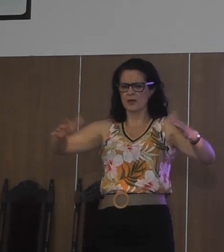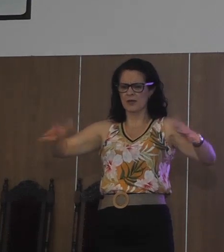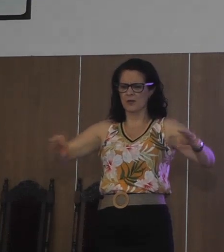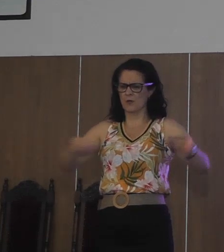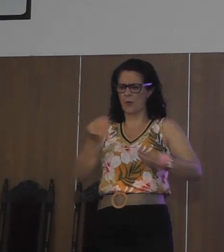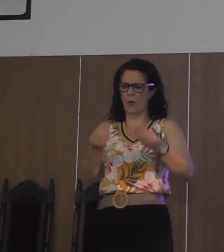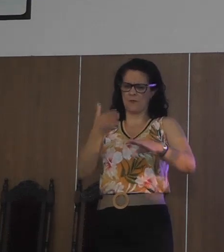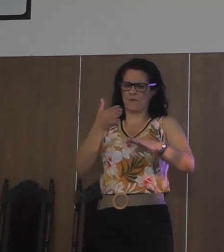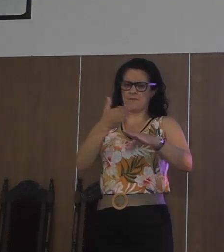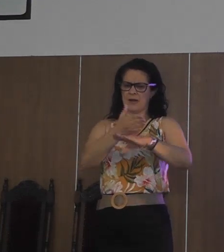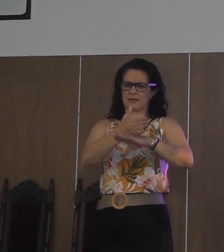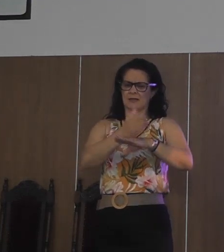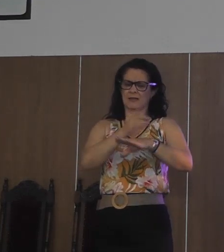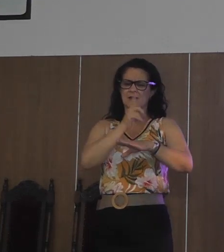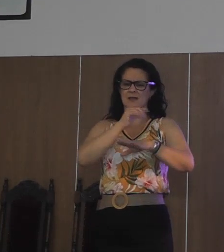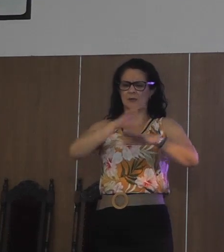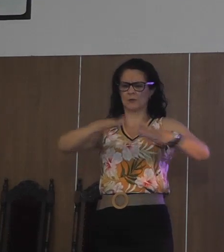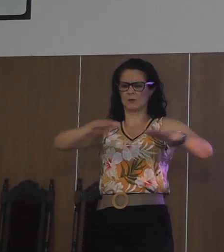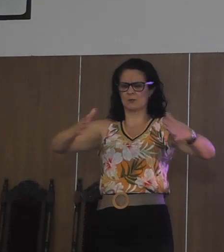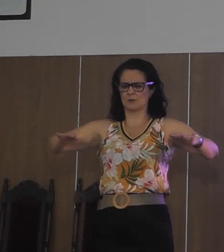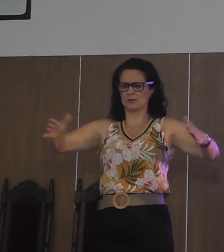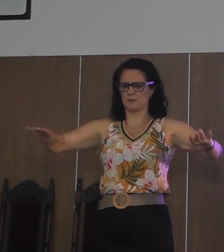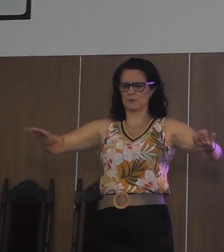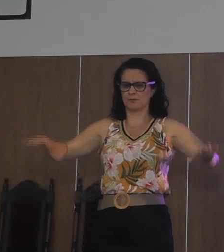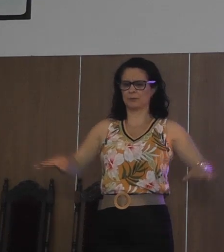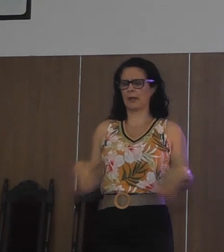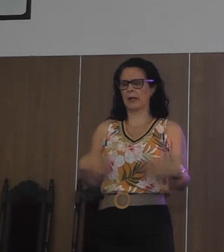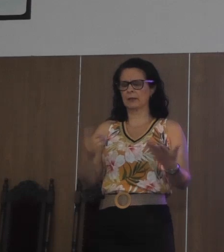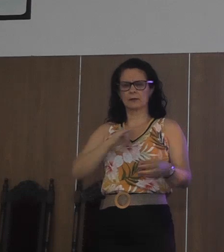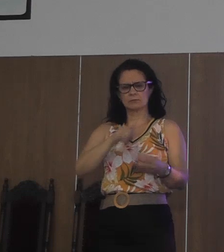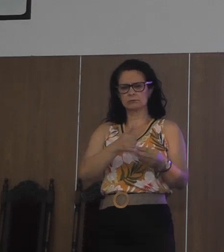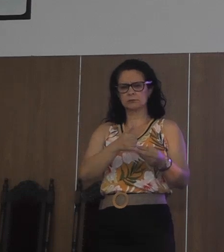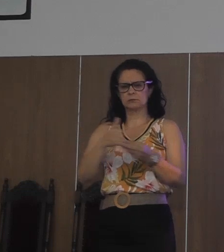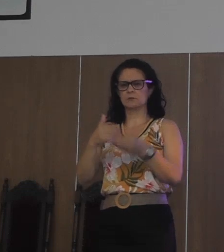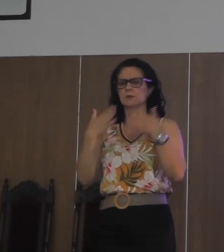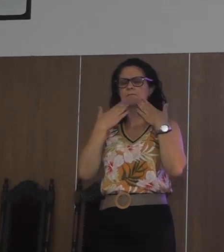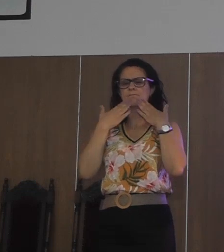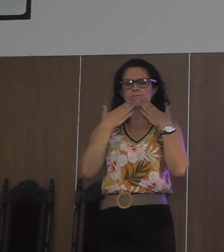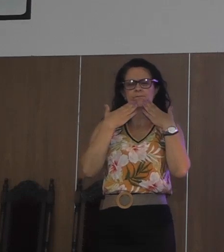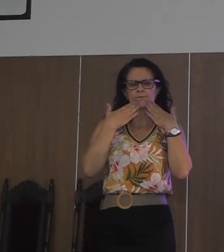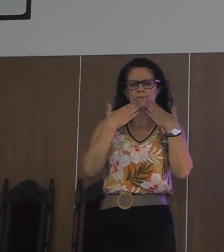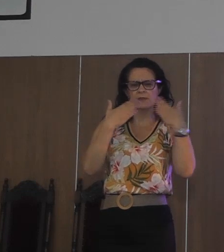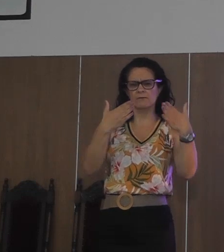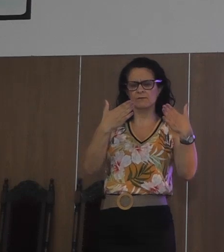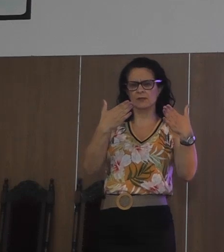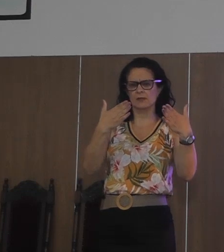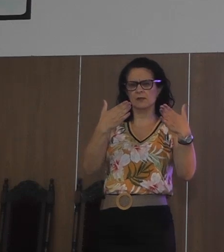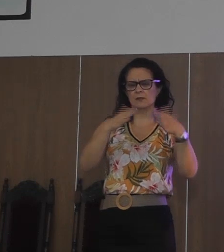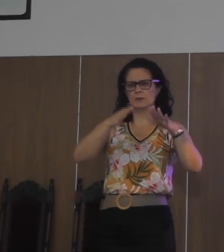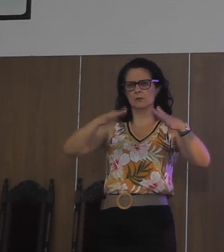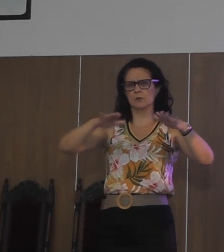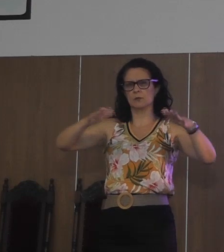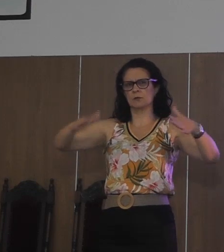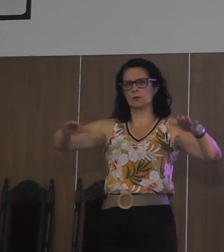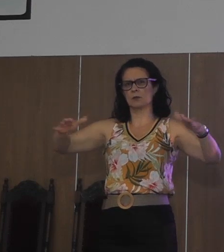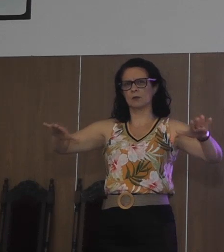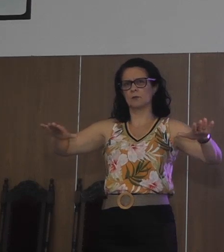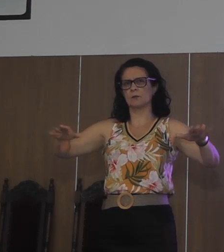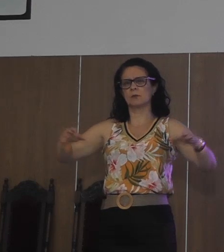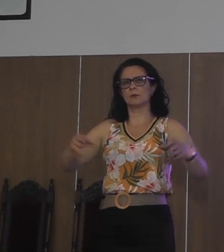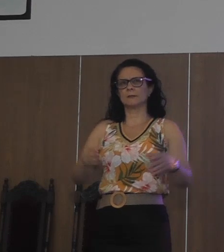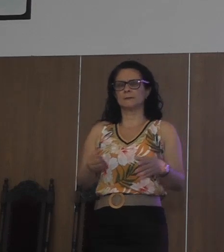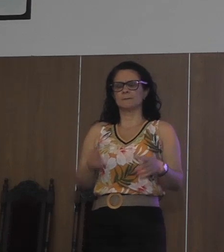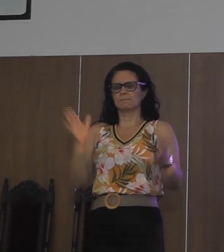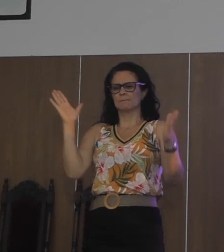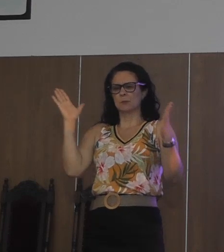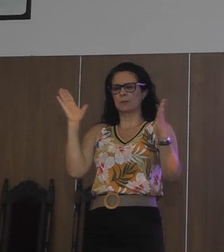Quando Josué se coloca de frente para aquele rio, Josué vê uma dificuldade na frente dele. O povo dentro